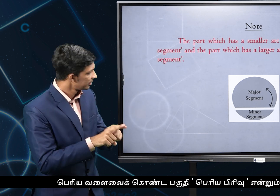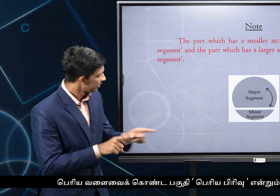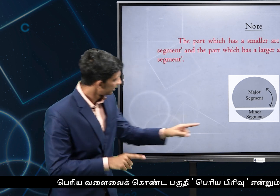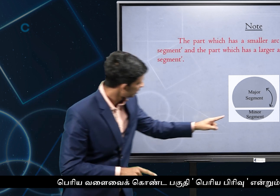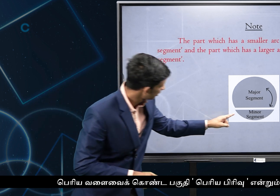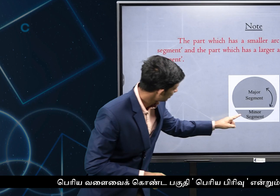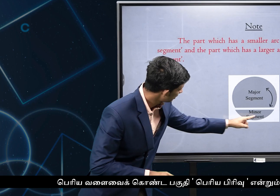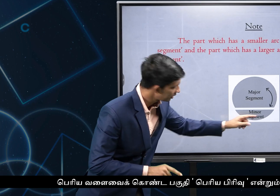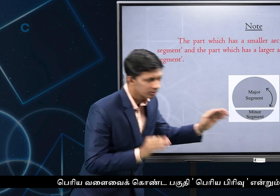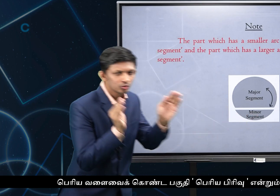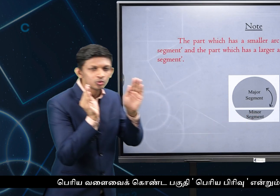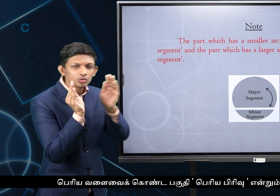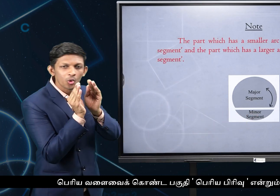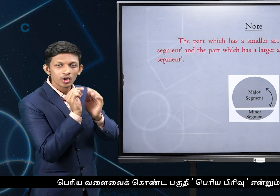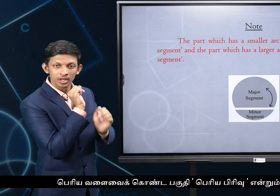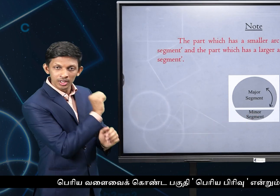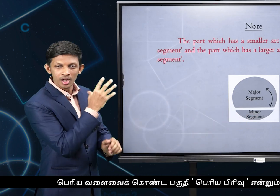என்றும் அழைக்கப்படுகின்றது.